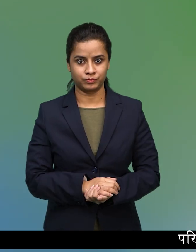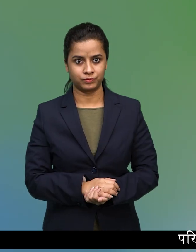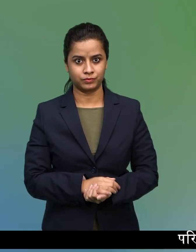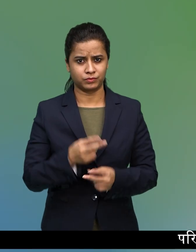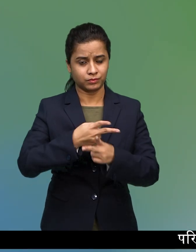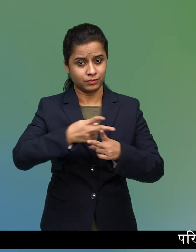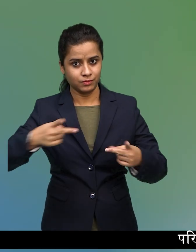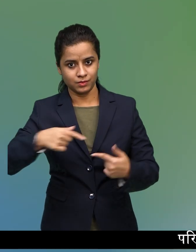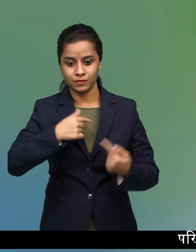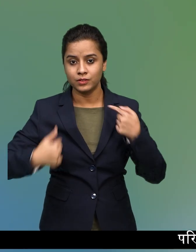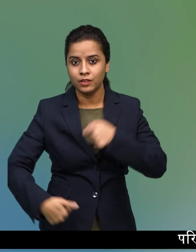प्रणालीचे प्रकार,